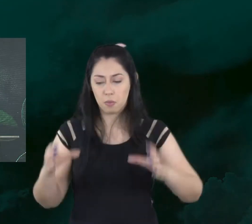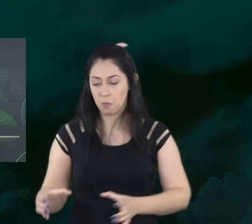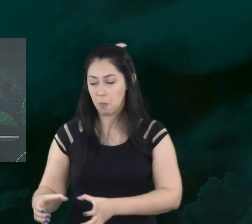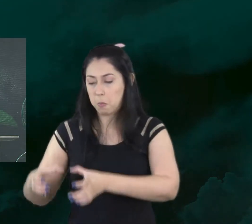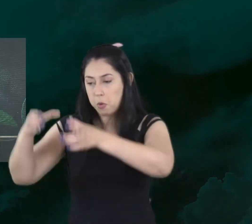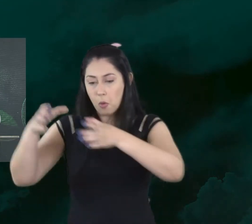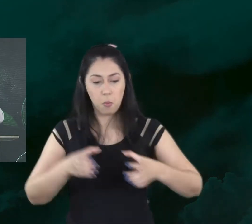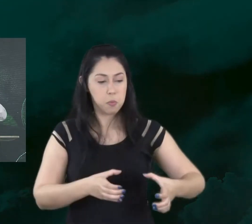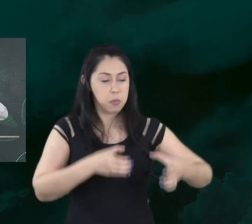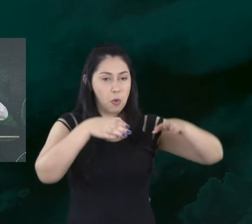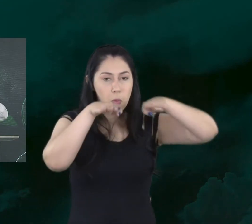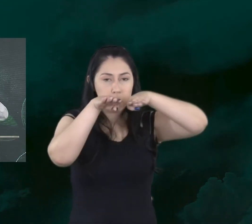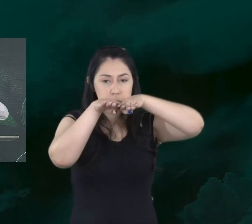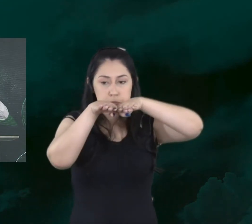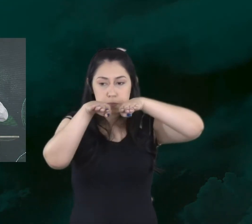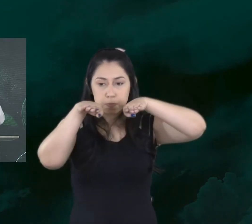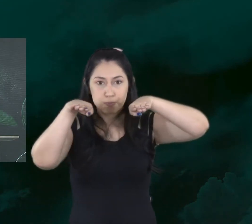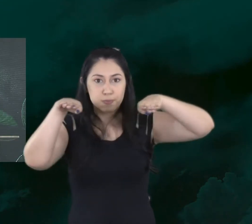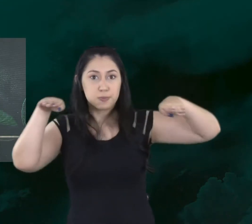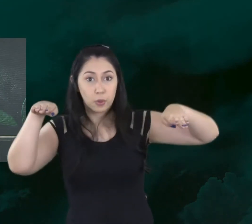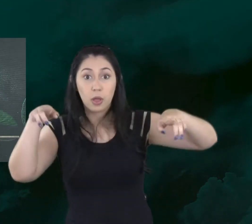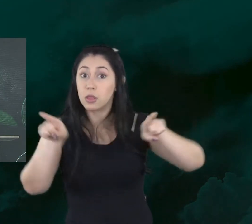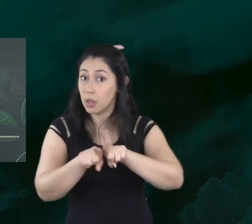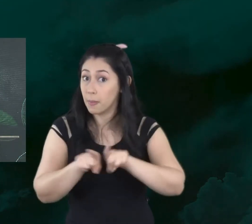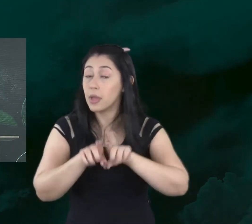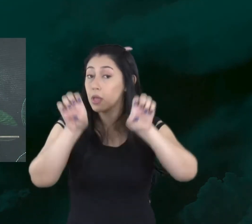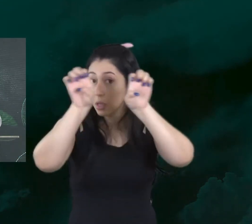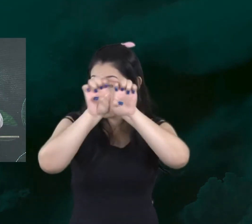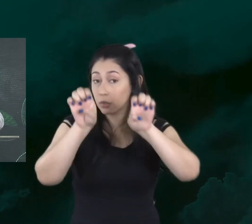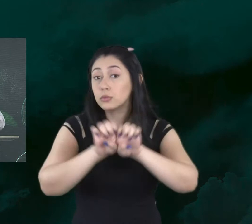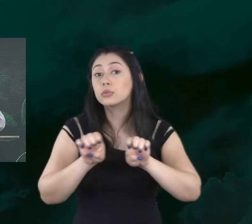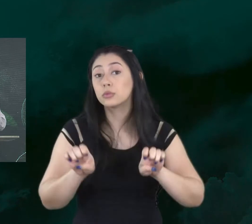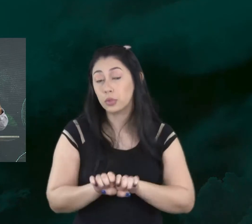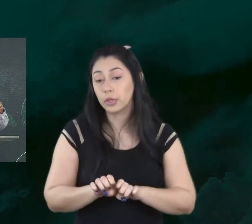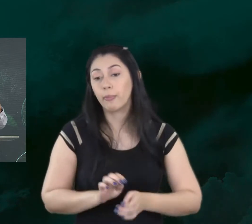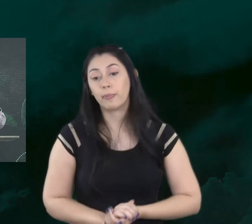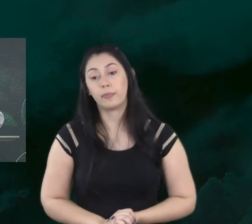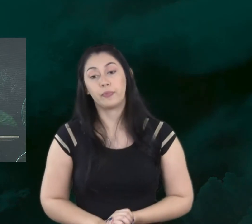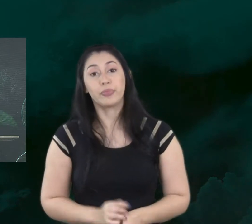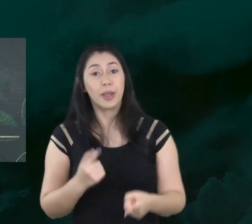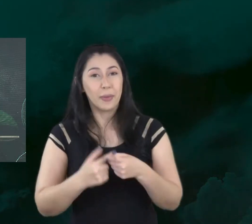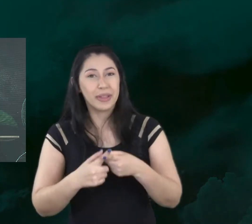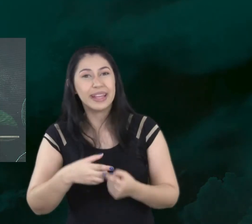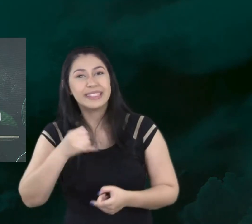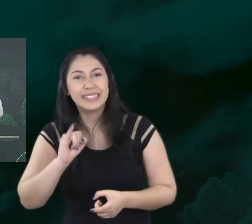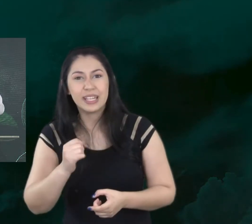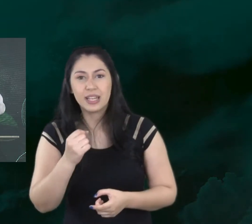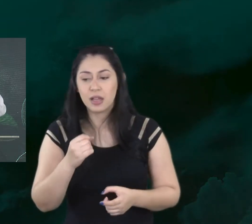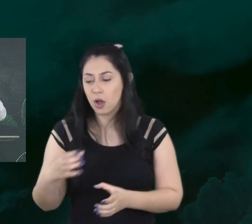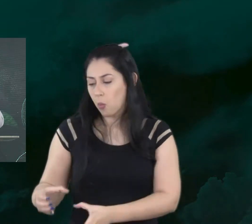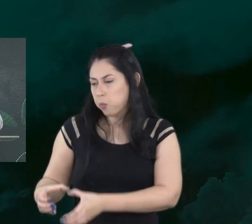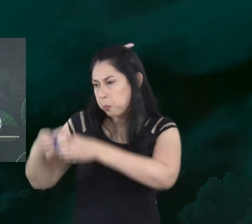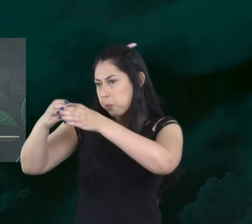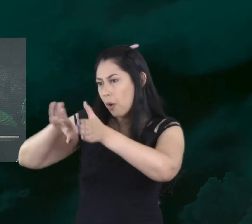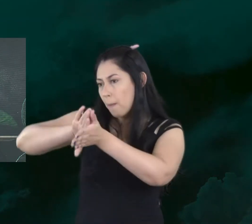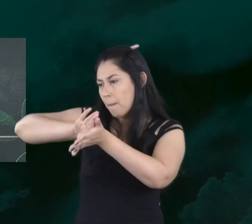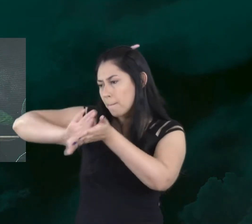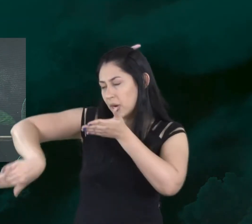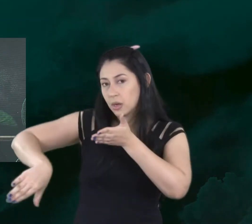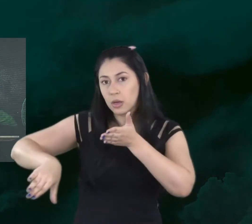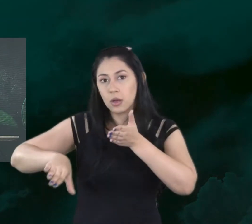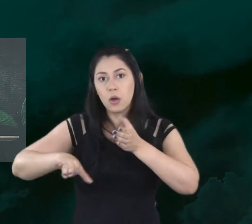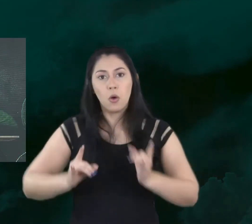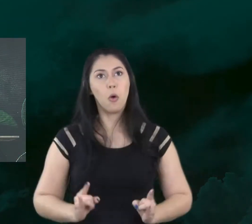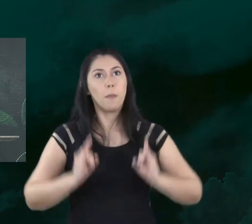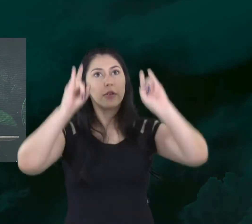parte, né, é um elemento estrutural, porque se você tirar uma coluna, todo o prédio pode